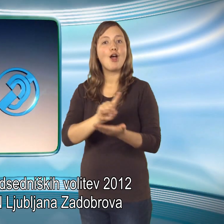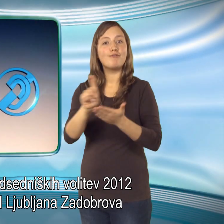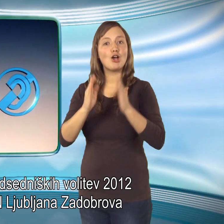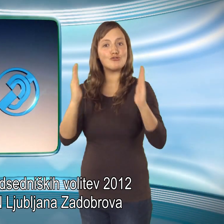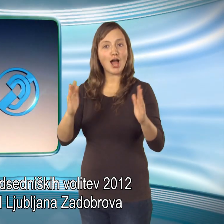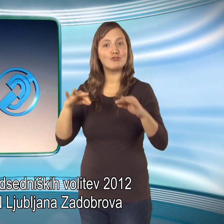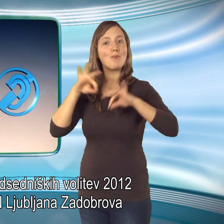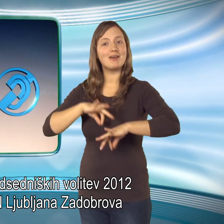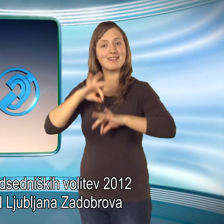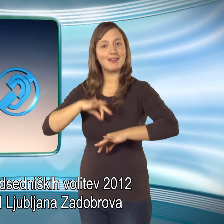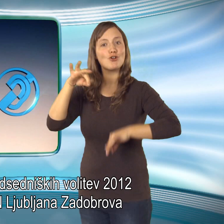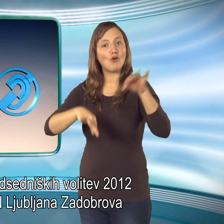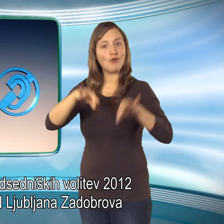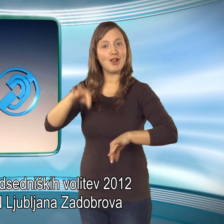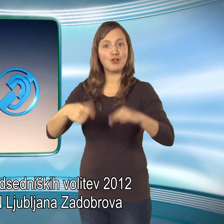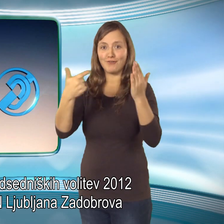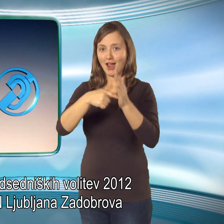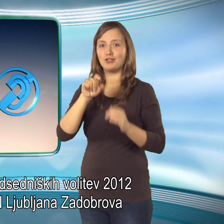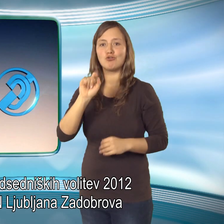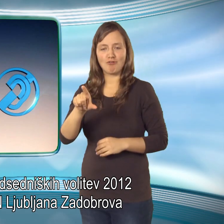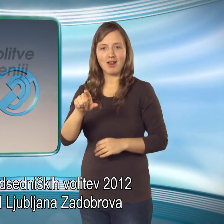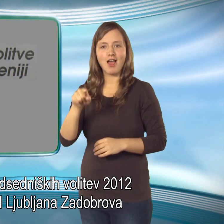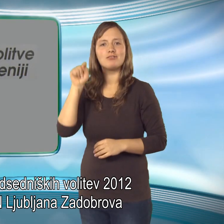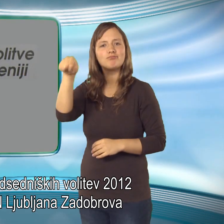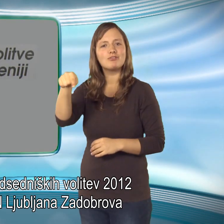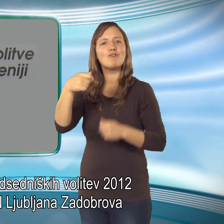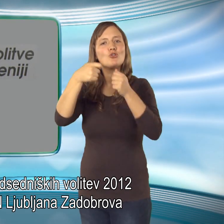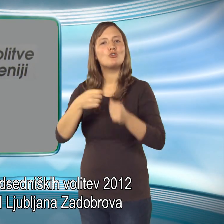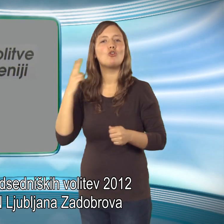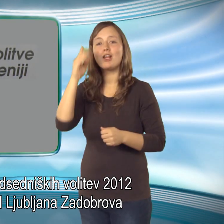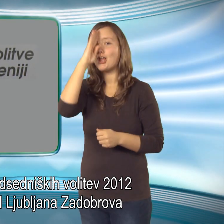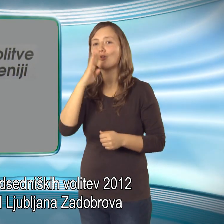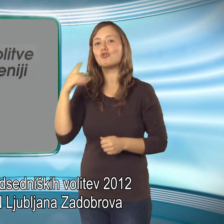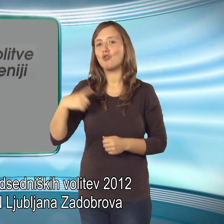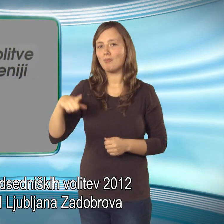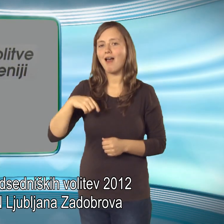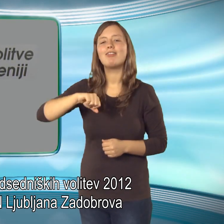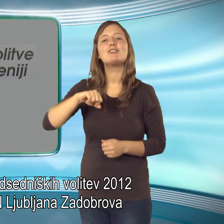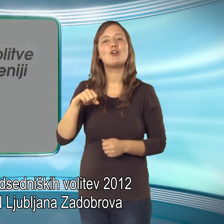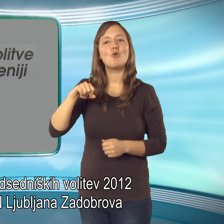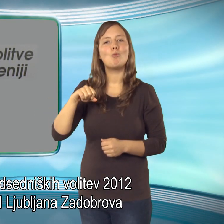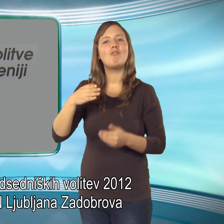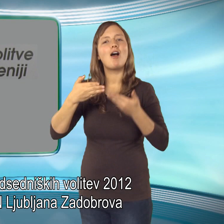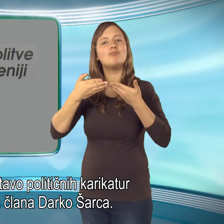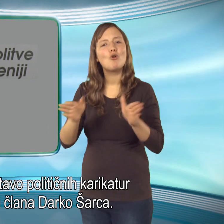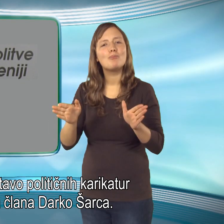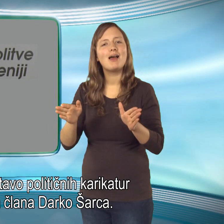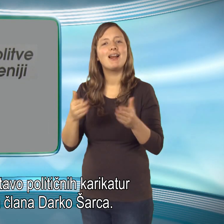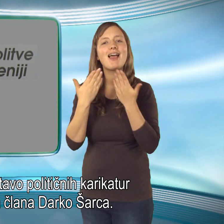V času predsedniških volitev 2012 so v DGN Ljubljana za Dobrova odprli razstavo političnih karikatur